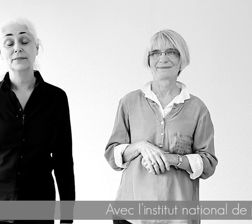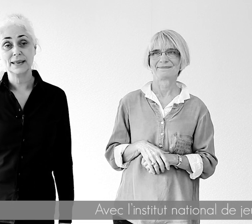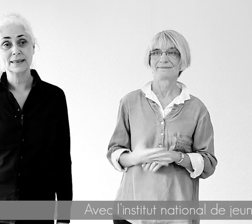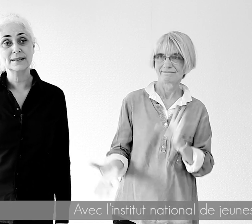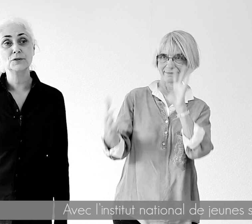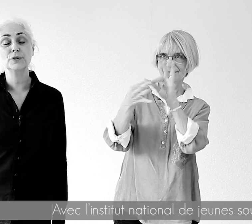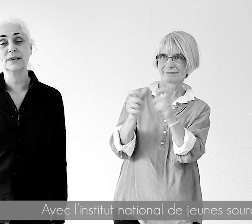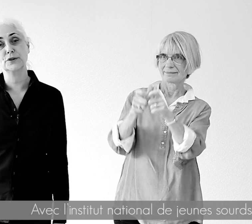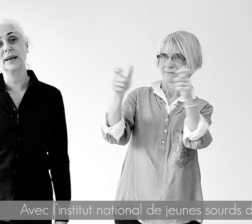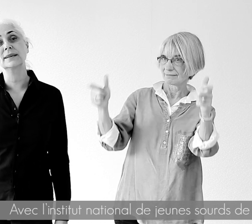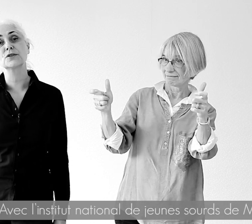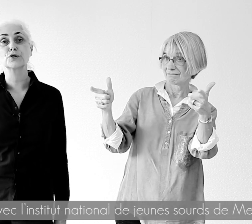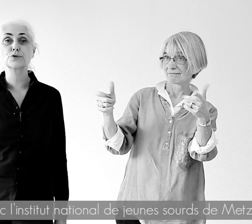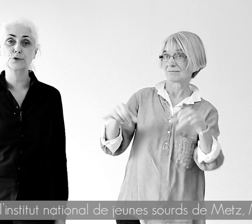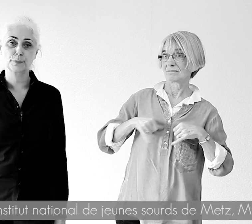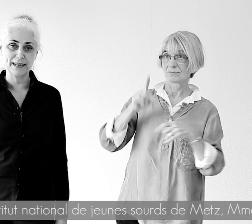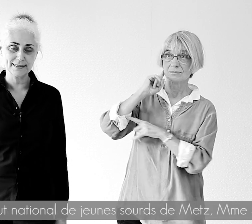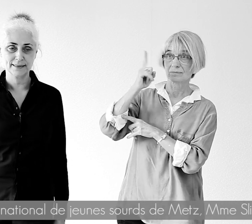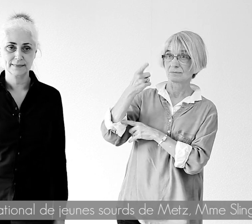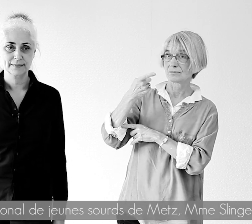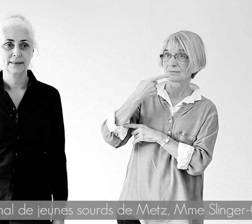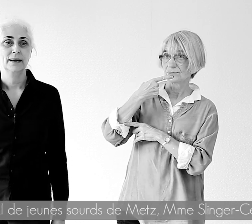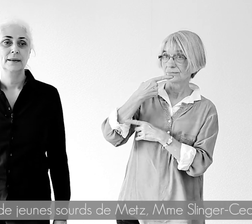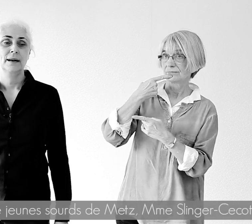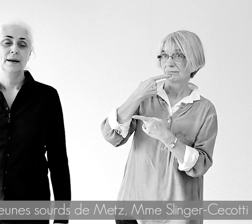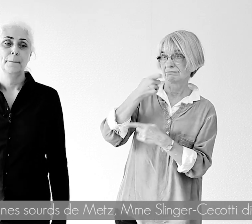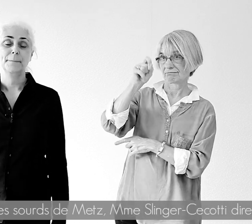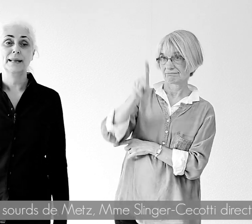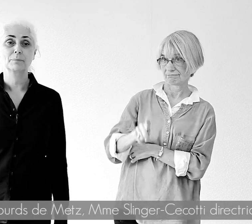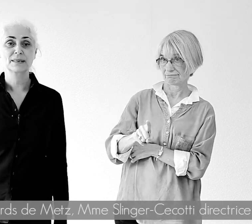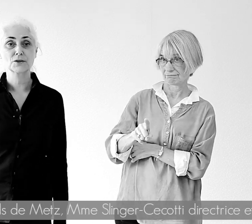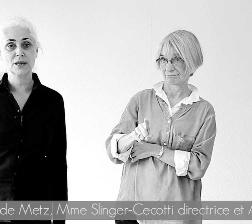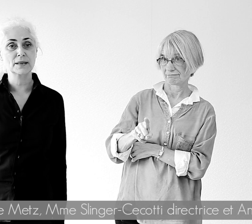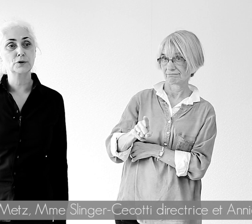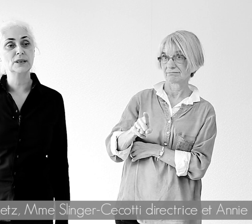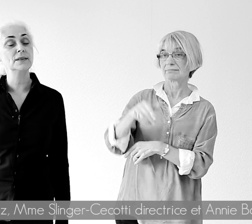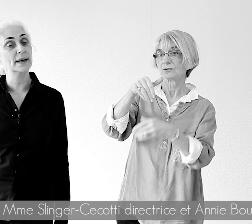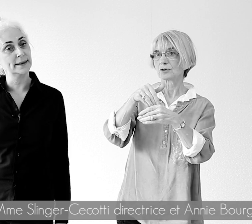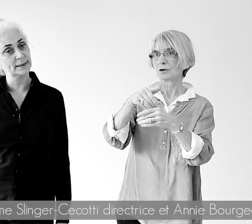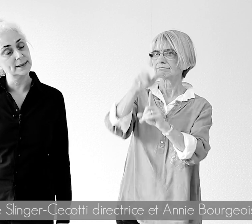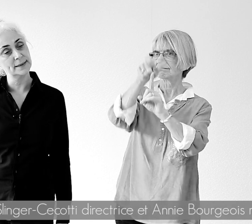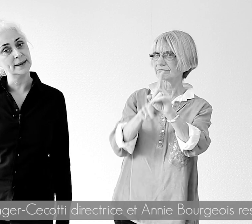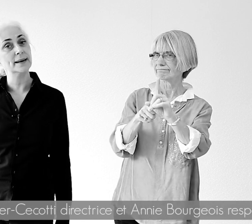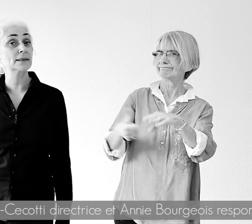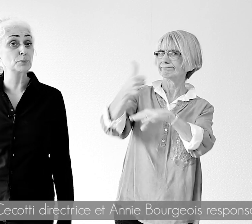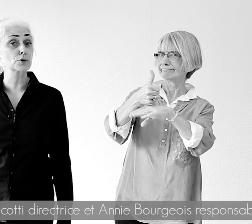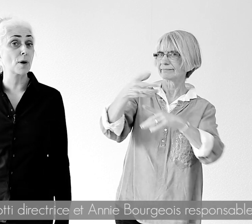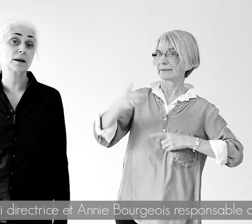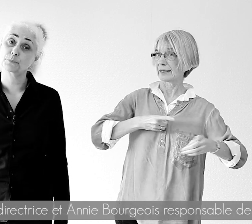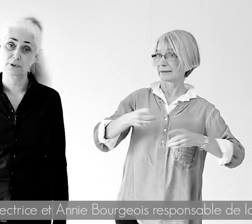Avec l'Institut national des jeunes sourds de Metz, Madame Singer-Sécotis, directrice, et Annie Bourgeois,